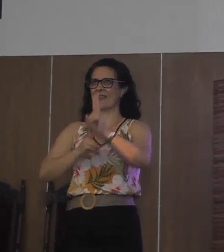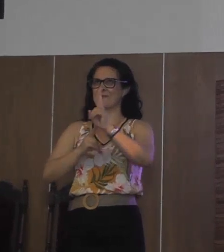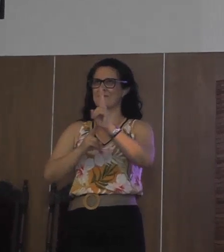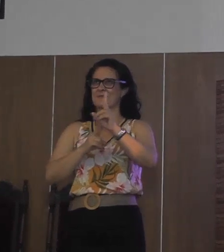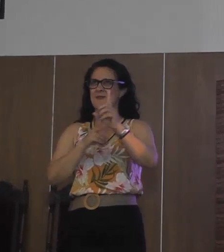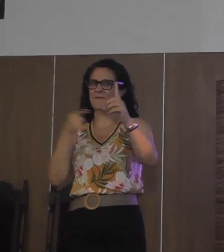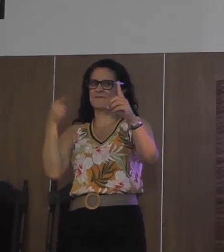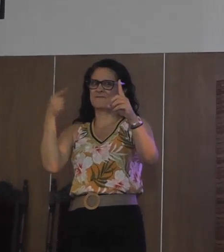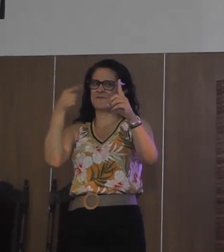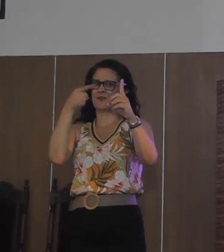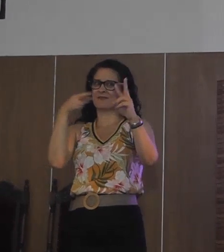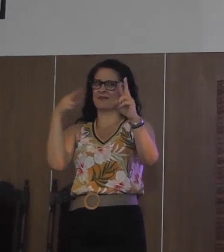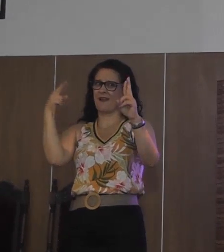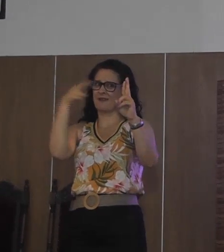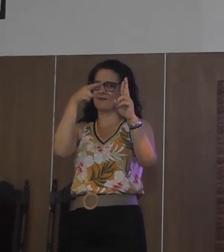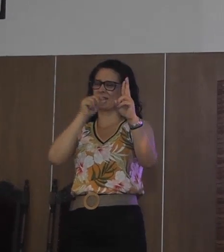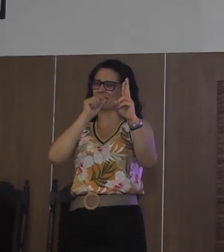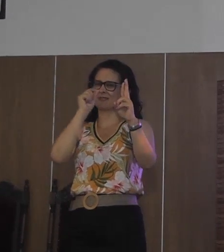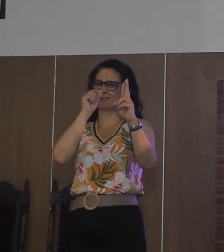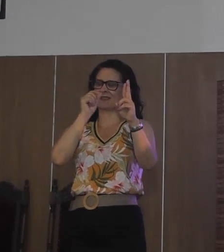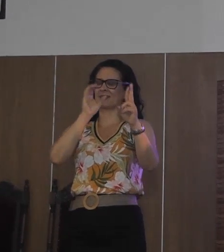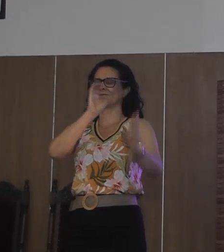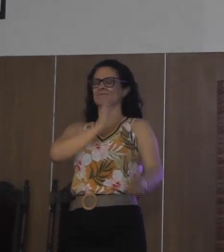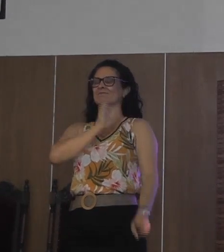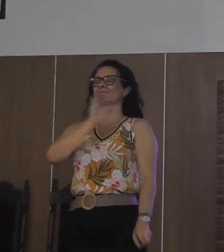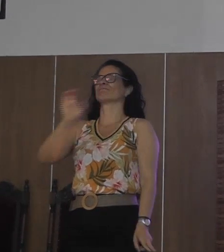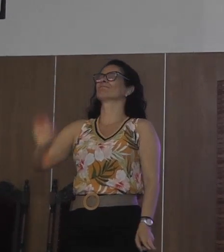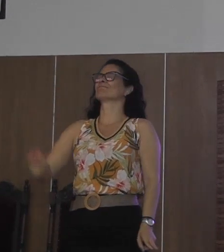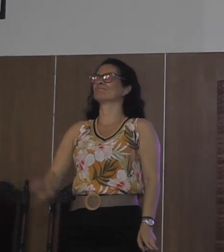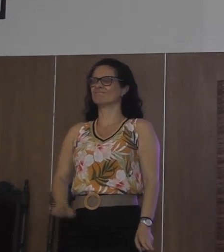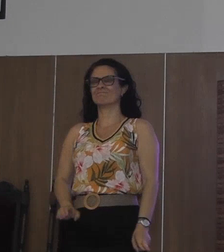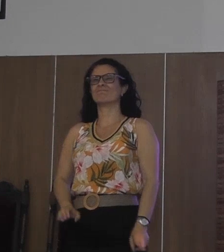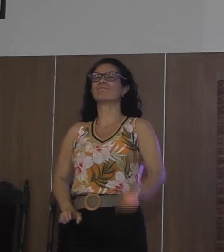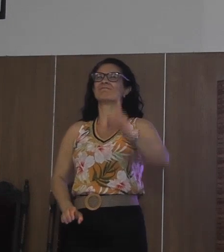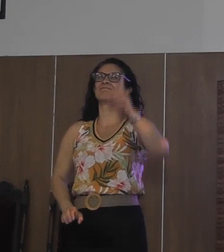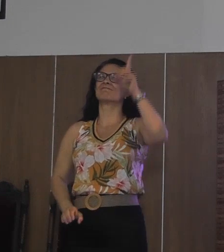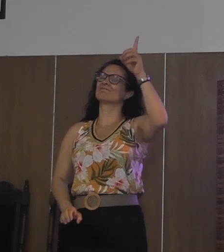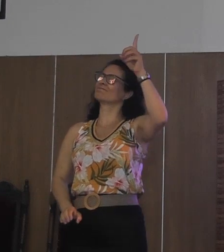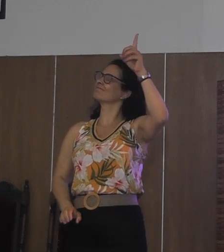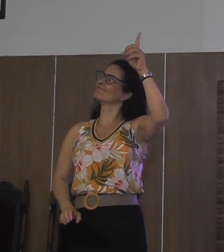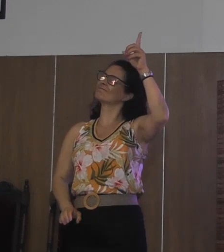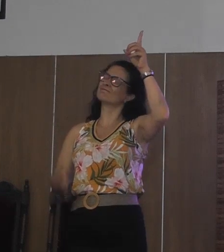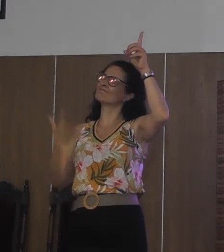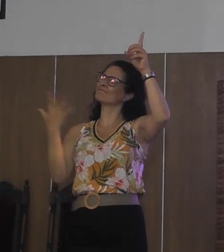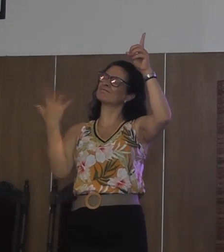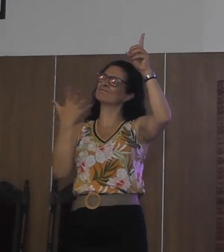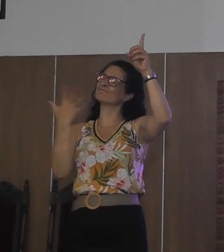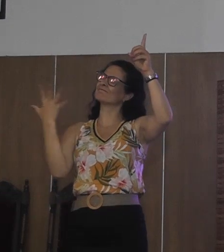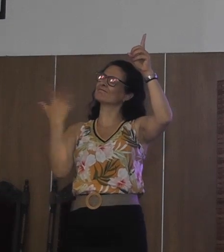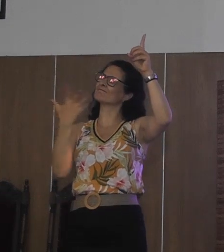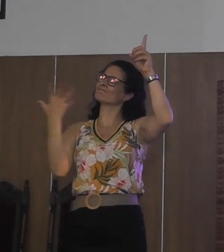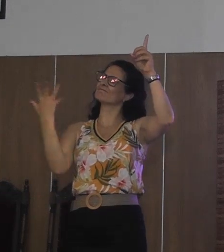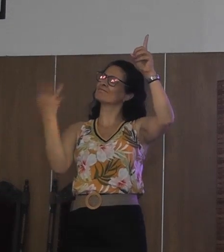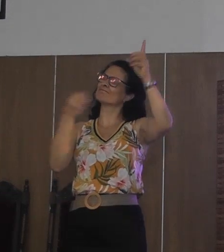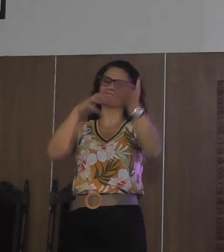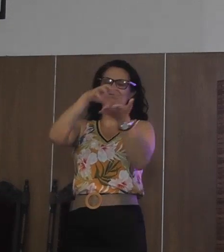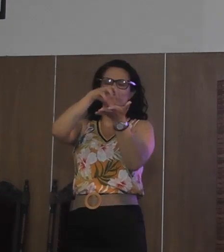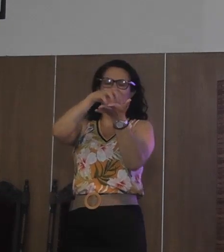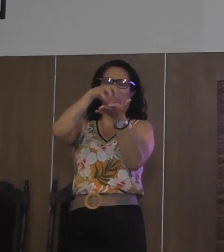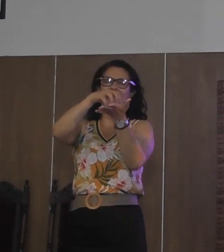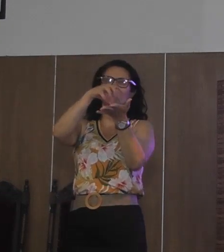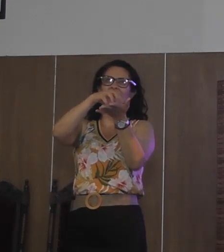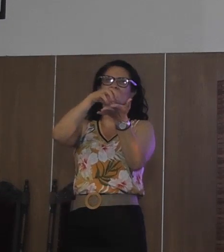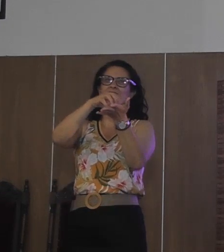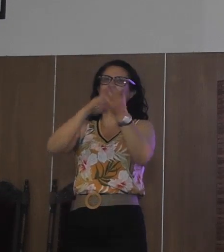Cristo. Toda a Bíblia aponta para Ele, Ele é o centro de tudo. Quer um exemplo de uma tipologia?